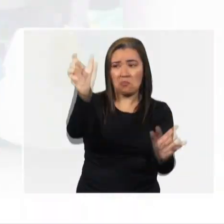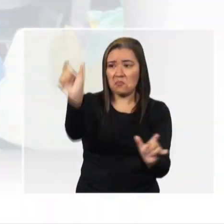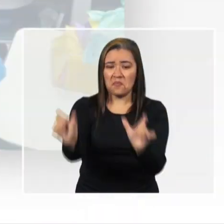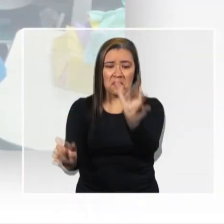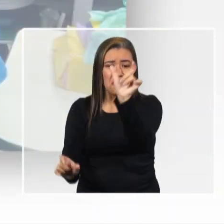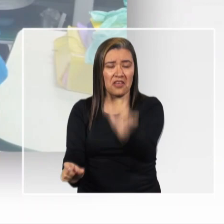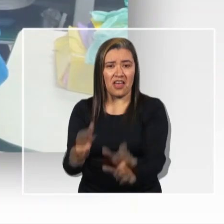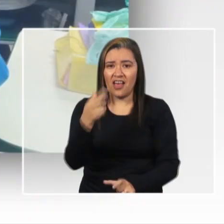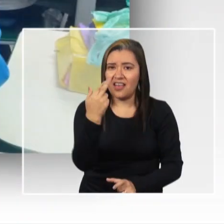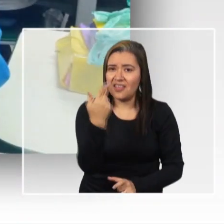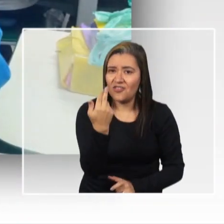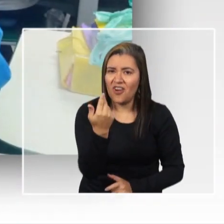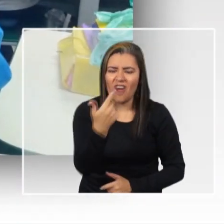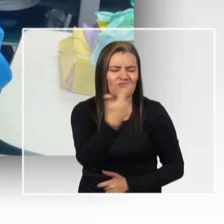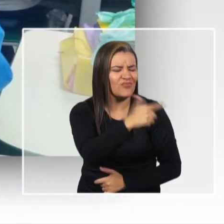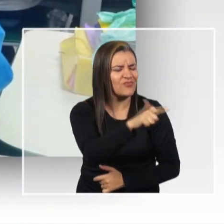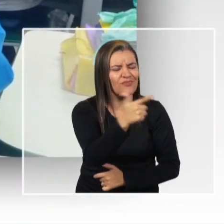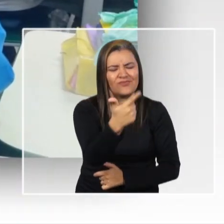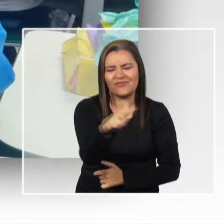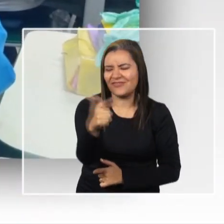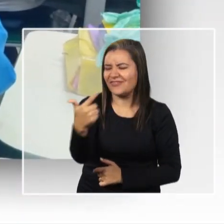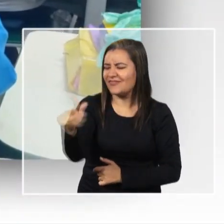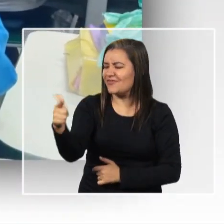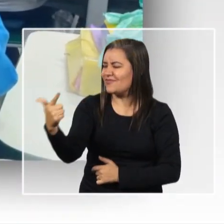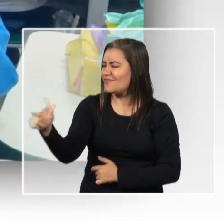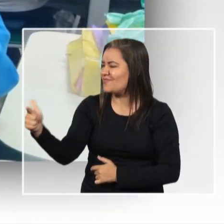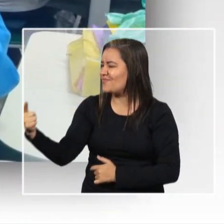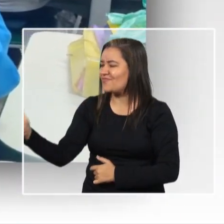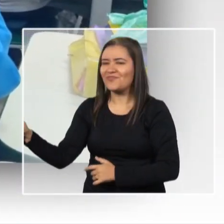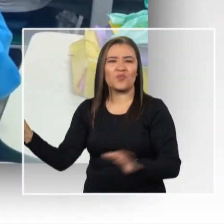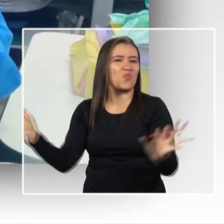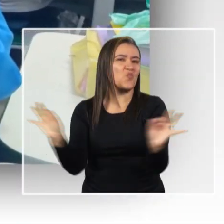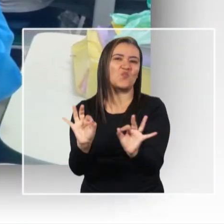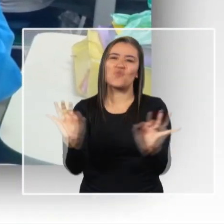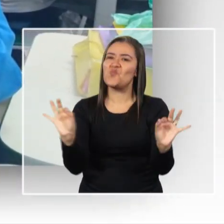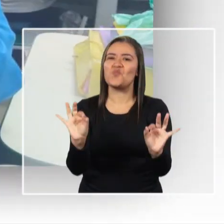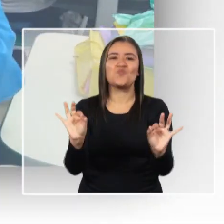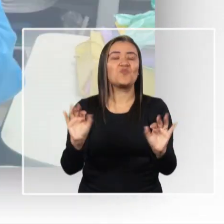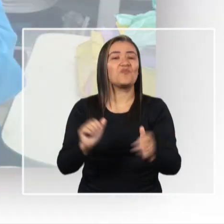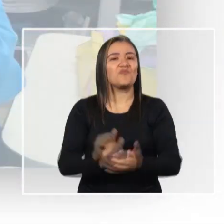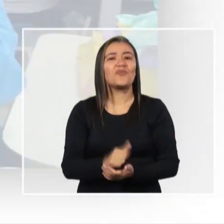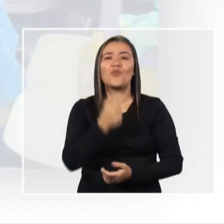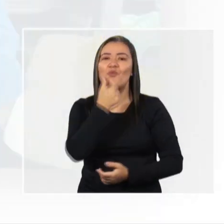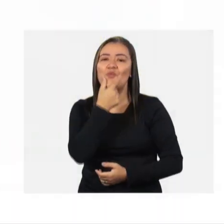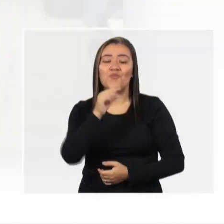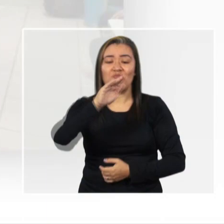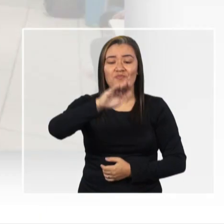Pai. Alguém igual a você não vi